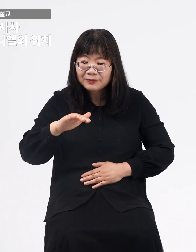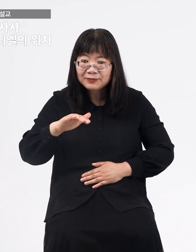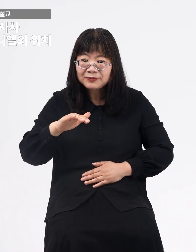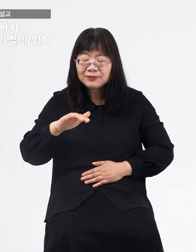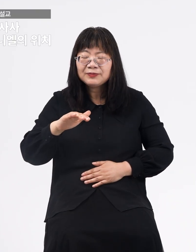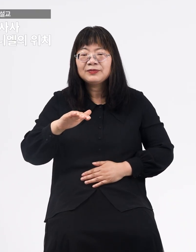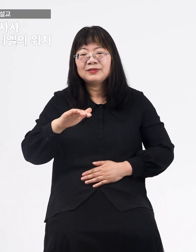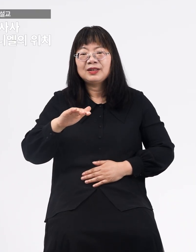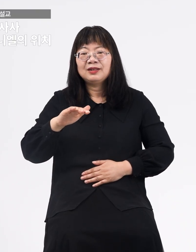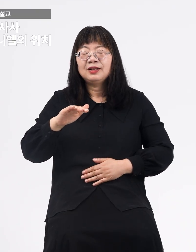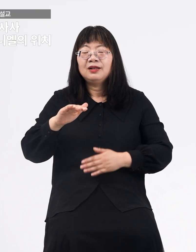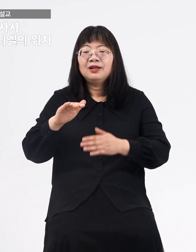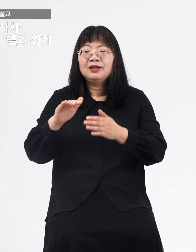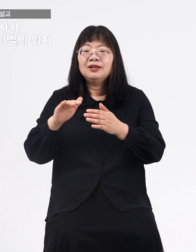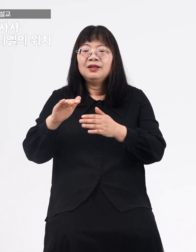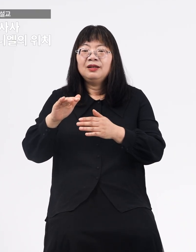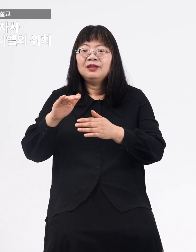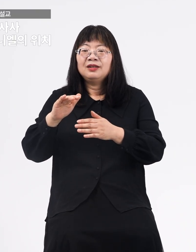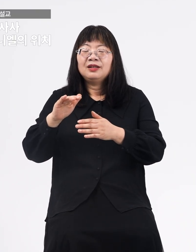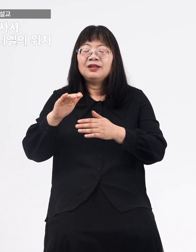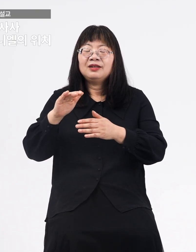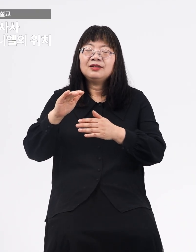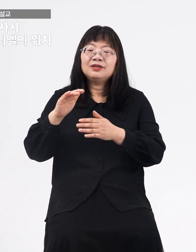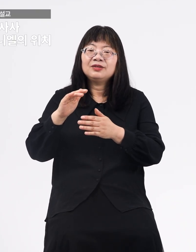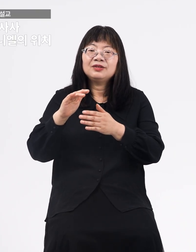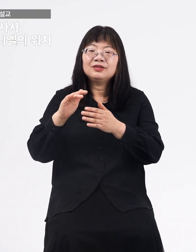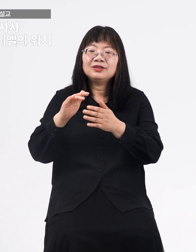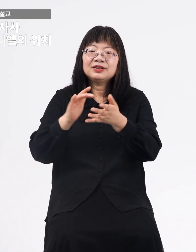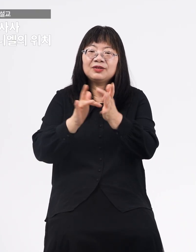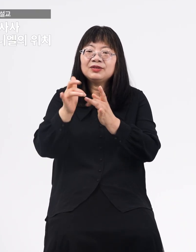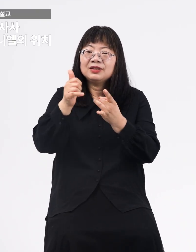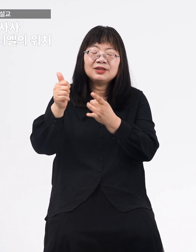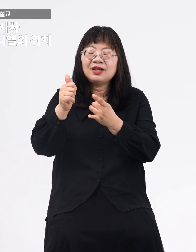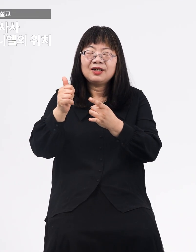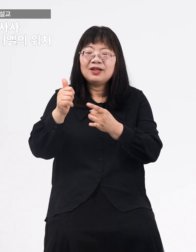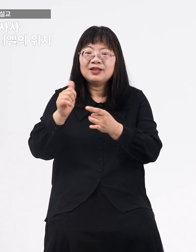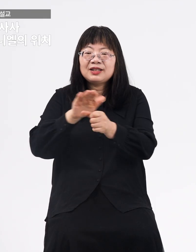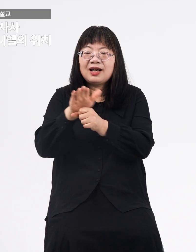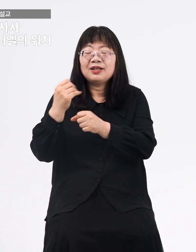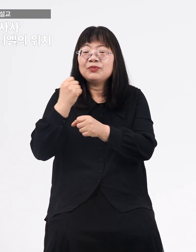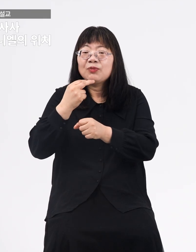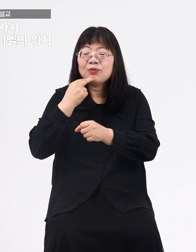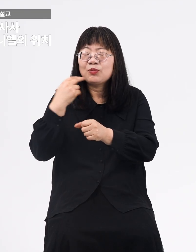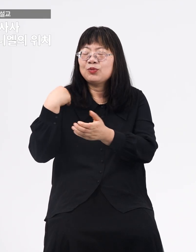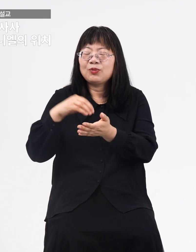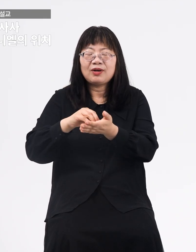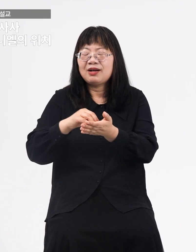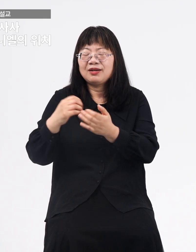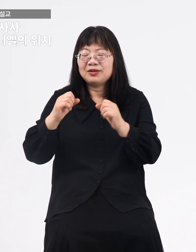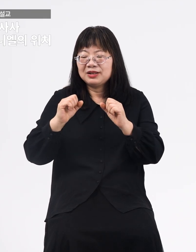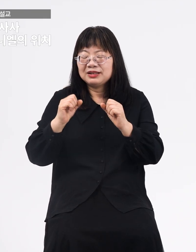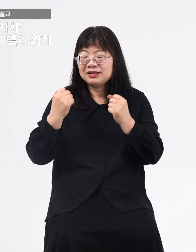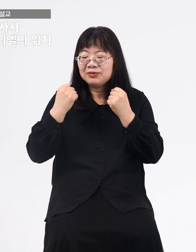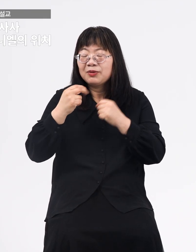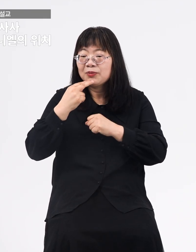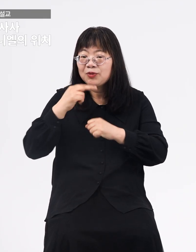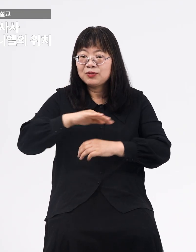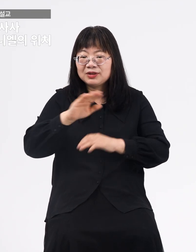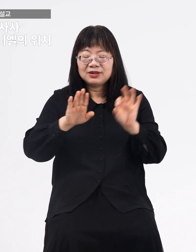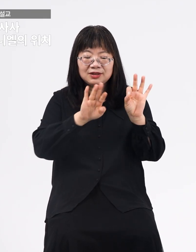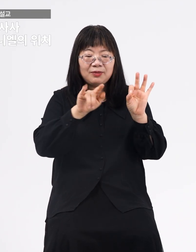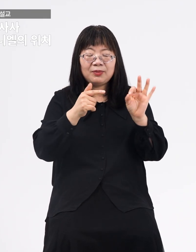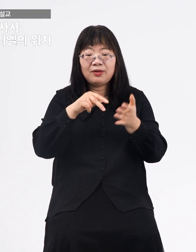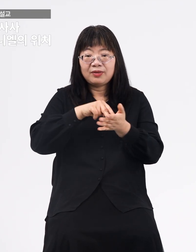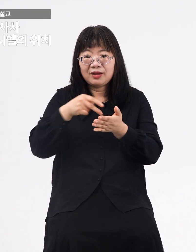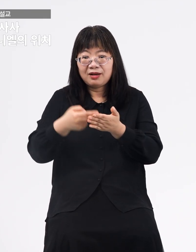그분을 사랑할 기운도 없고 돌아갈 힘도 없는 존재들입니다. 우리는 10번